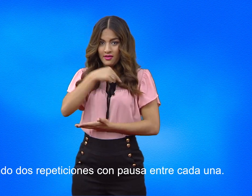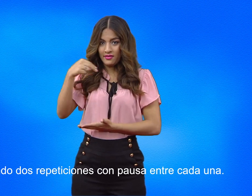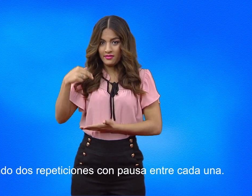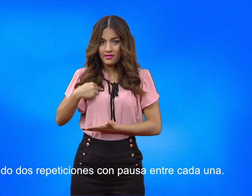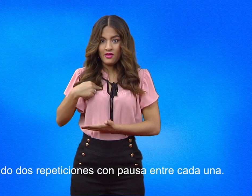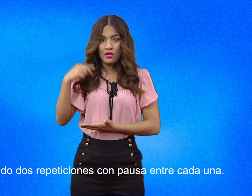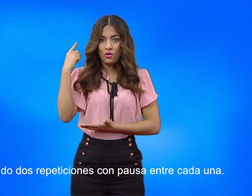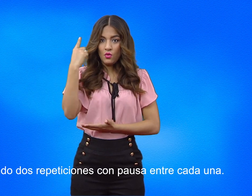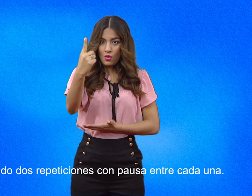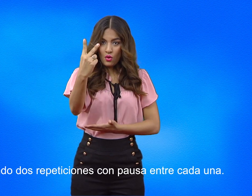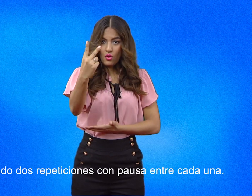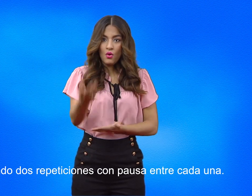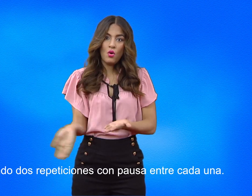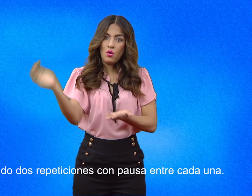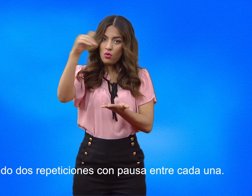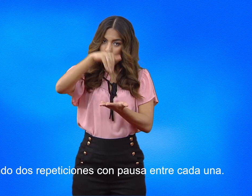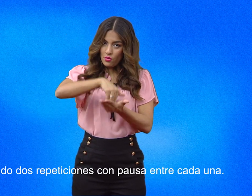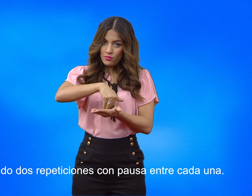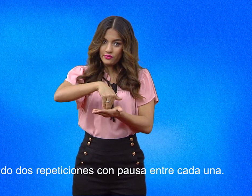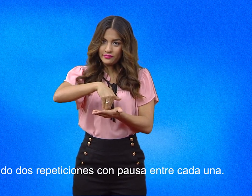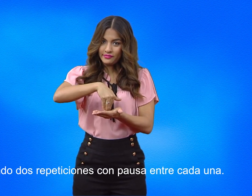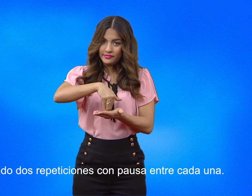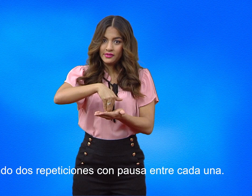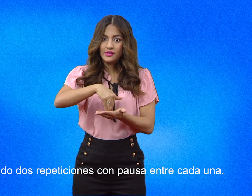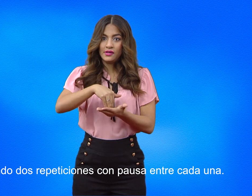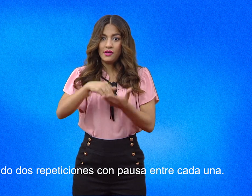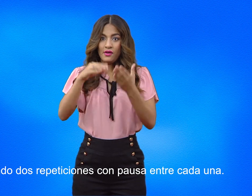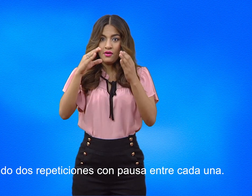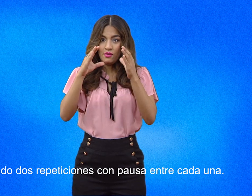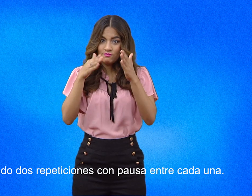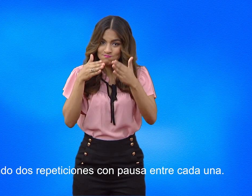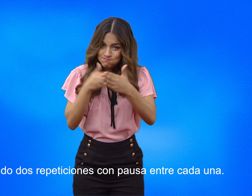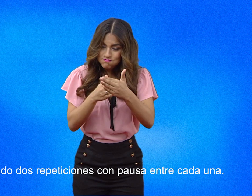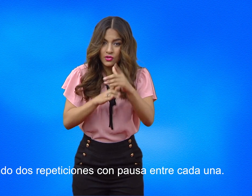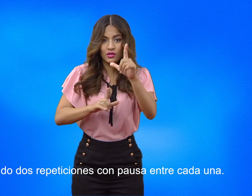haciendo dos repeticiones con pausa de cada una.